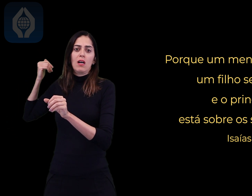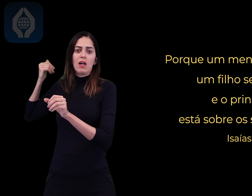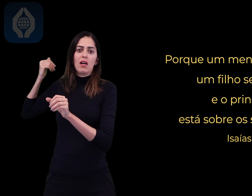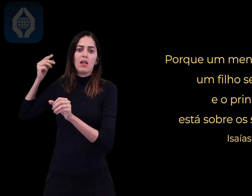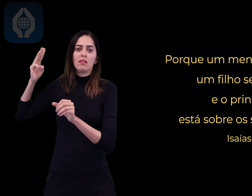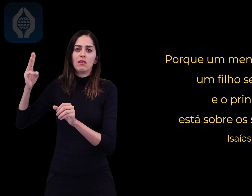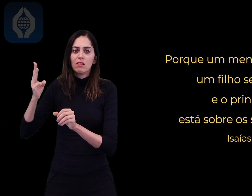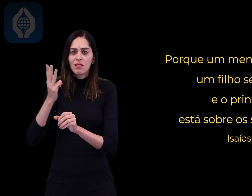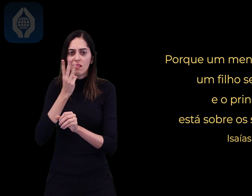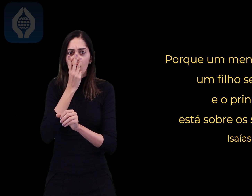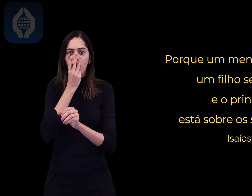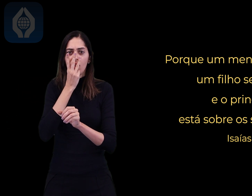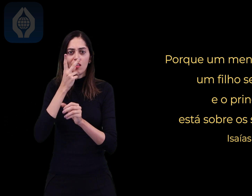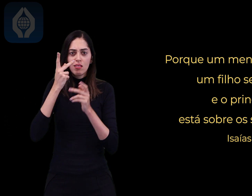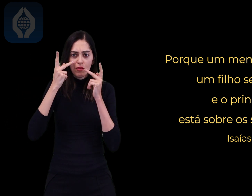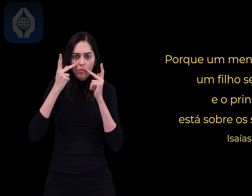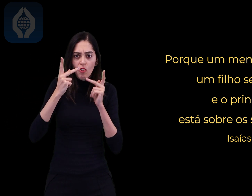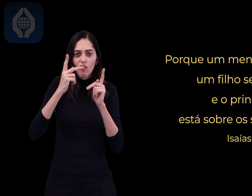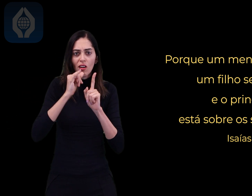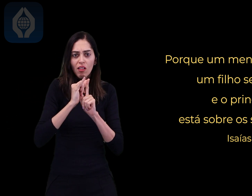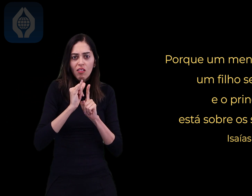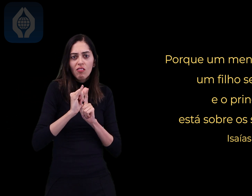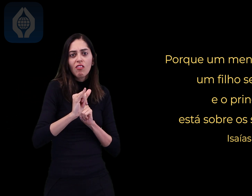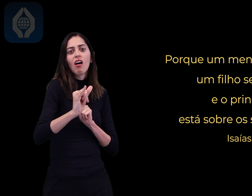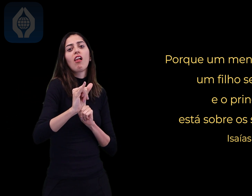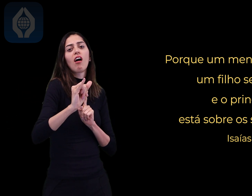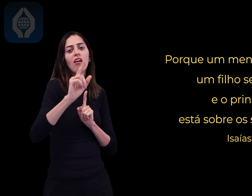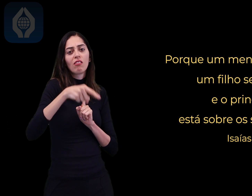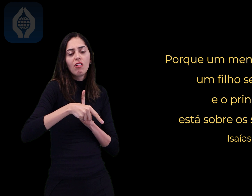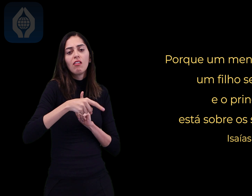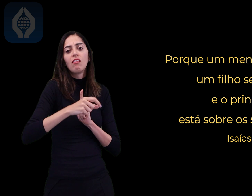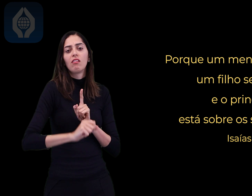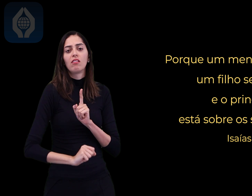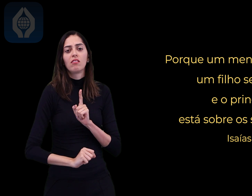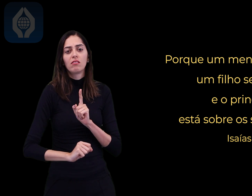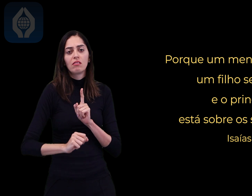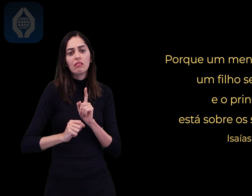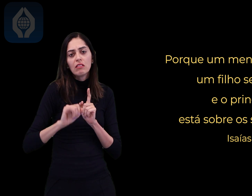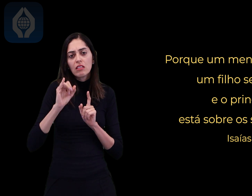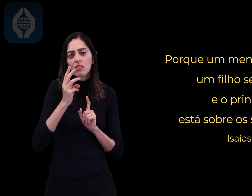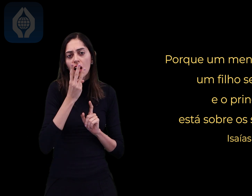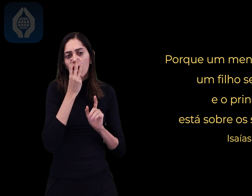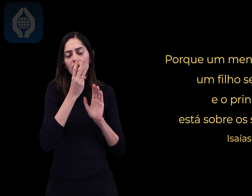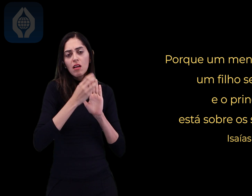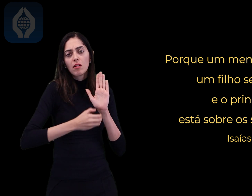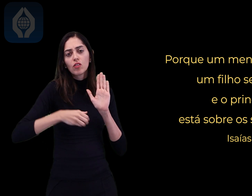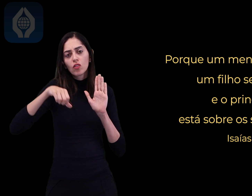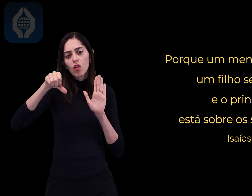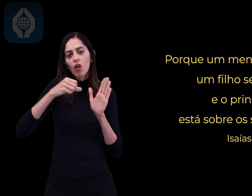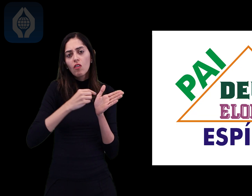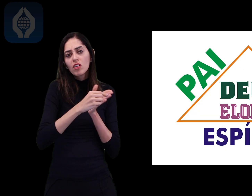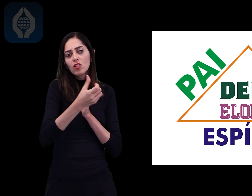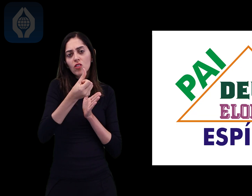7, como filho de Deus, Jesus tinha muitos nomes. Jesus era seu nome